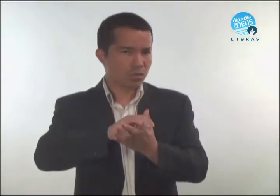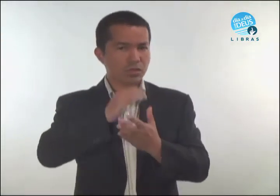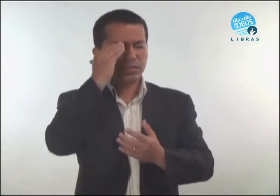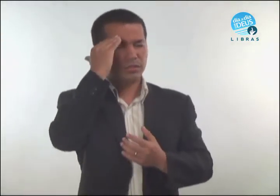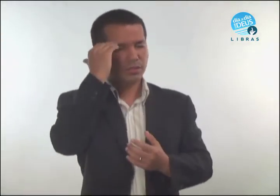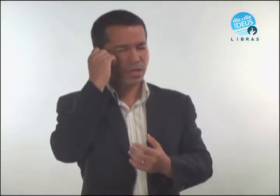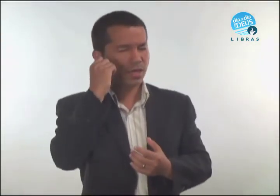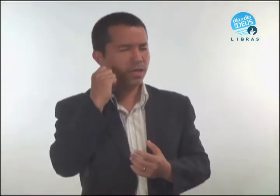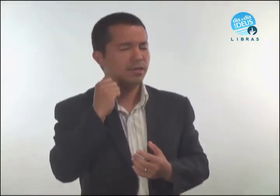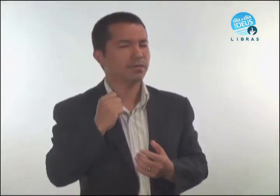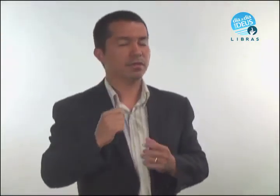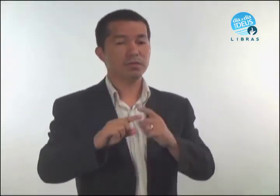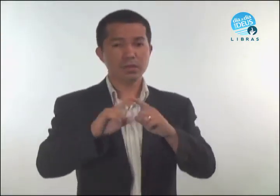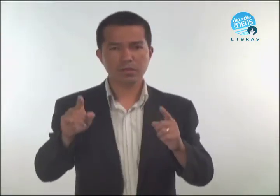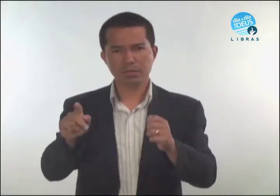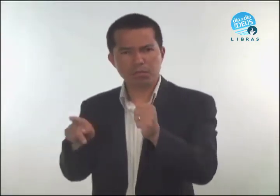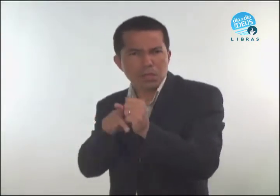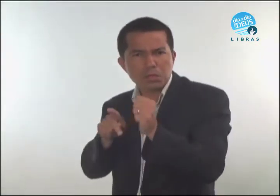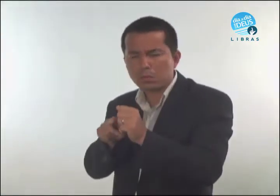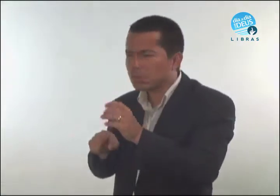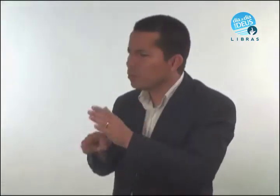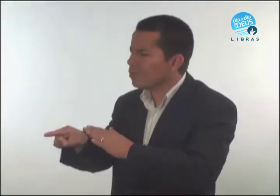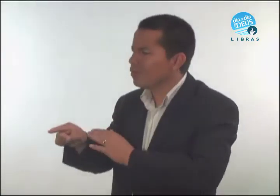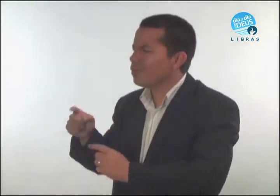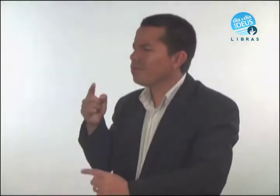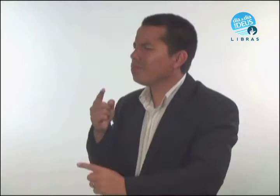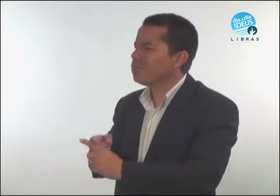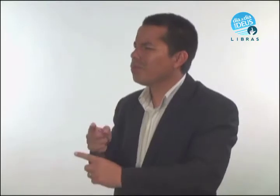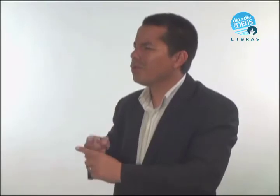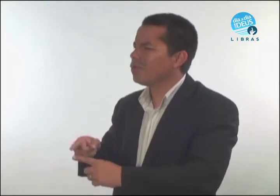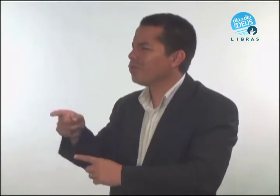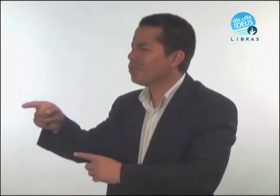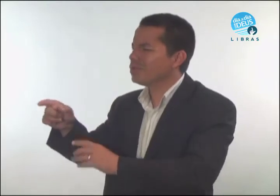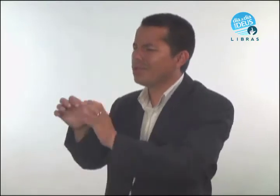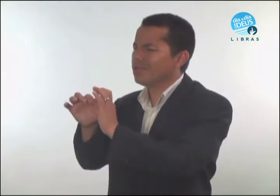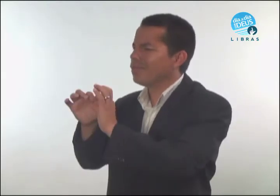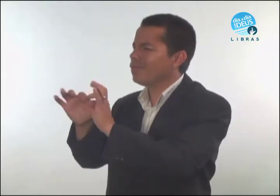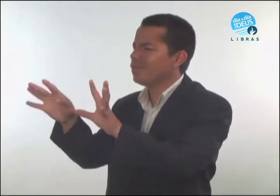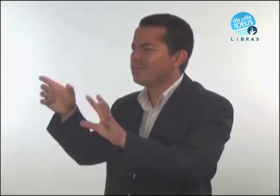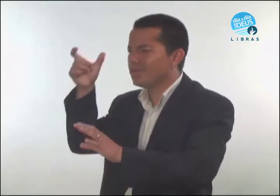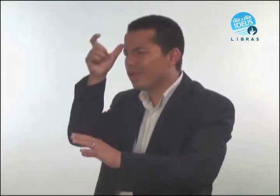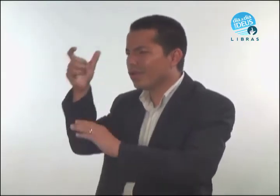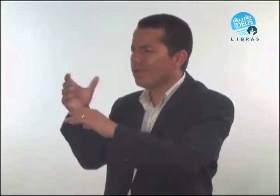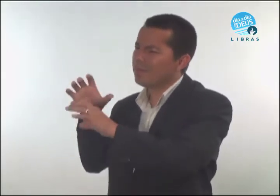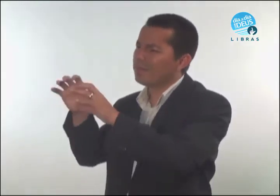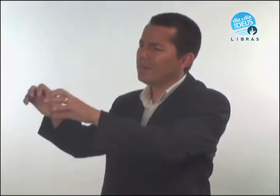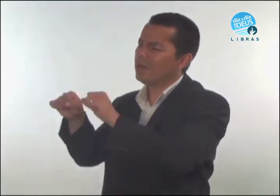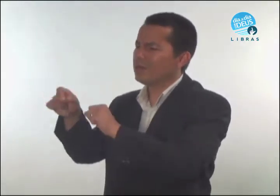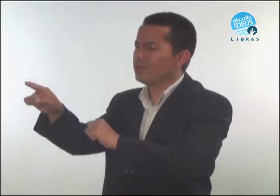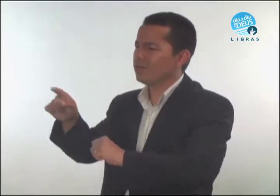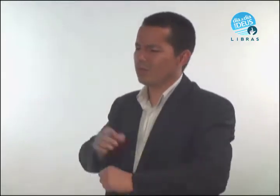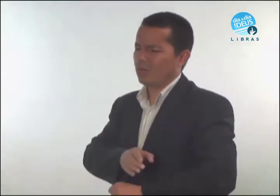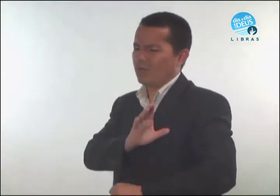E então Pedro disse a Ananias: Por que você deixou Satanás dominar o seu